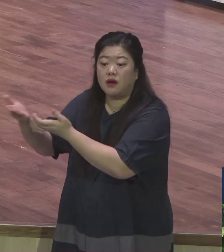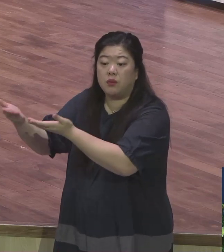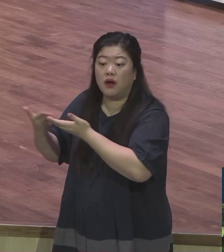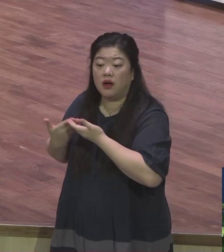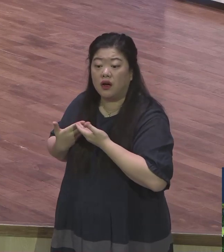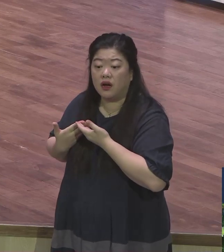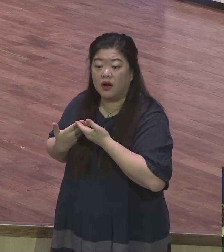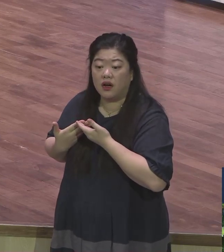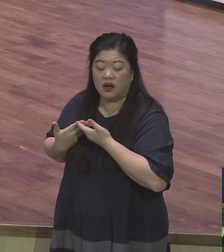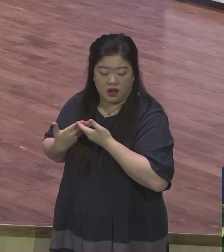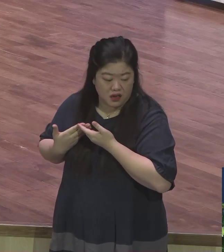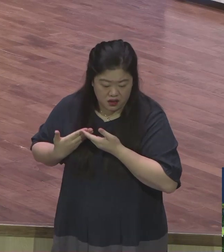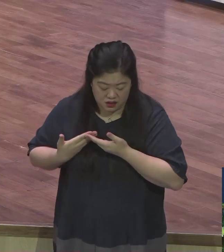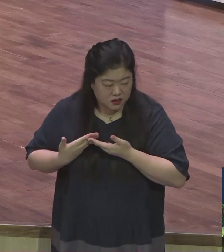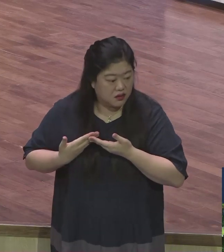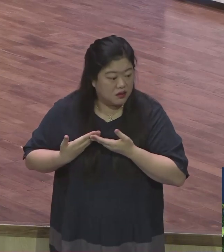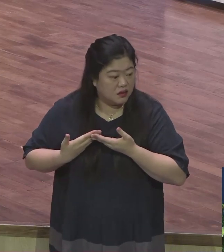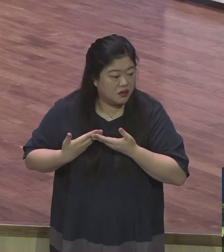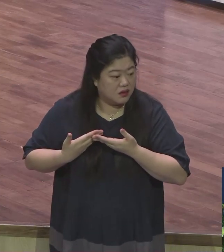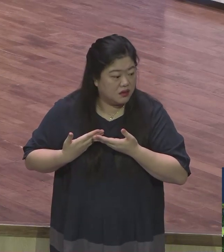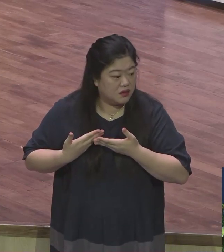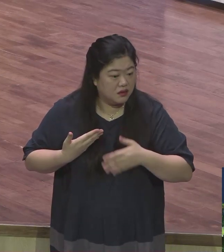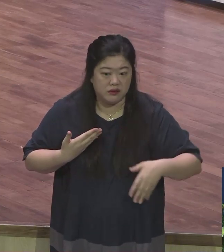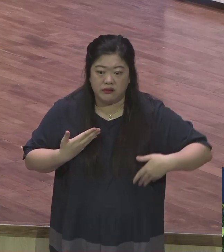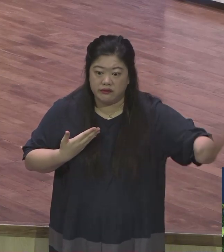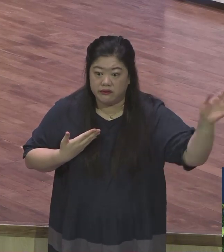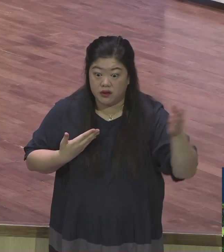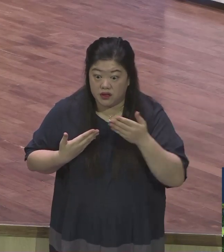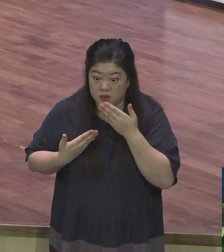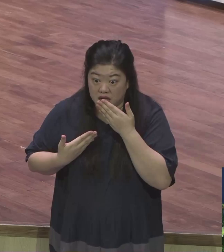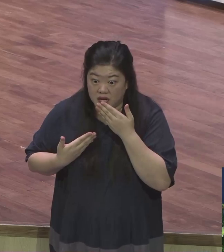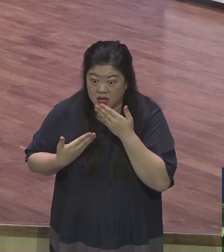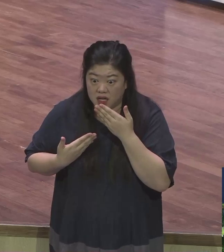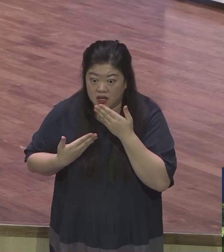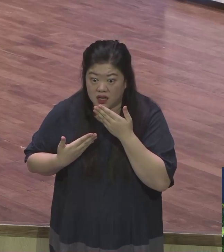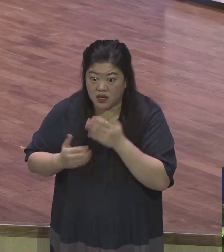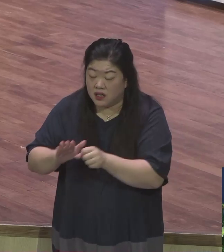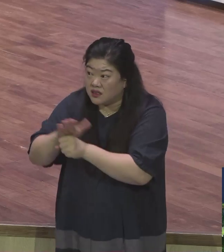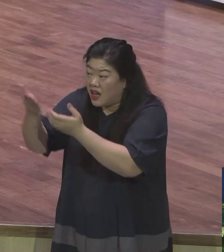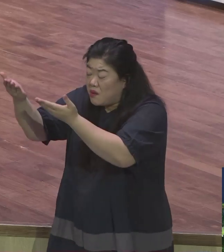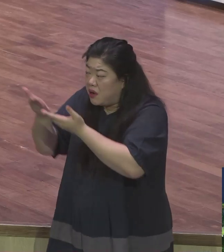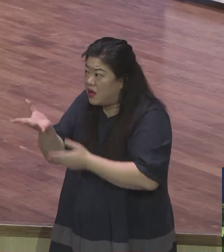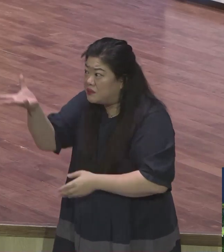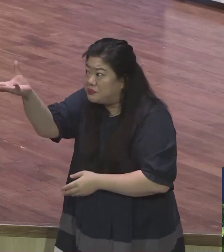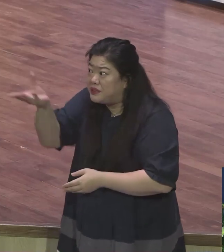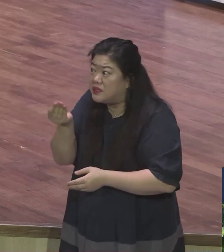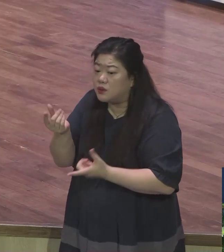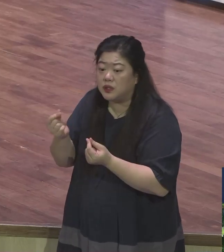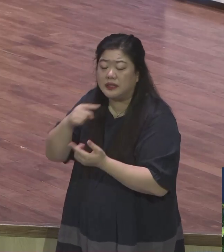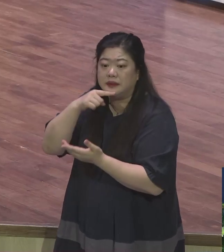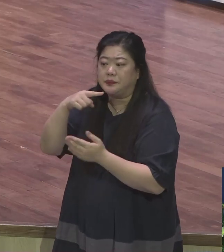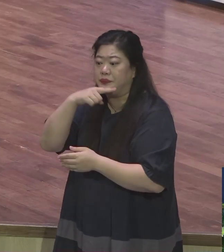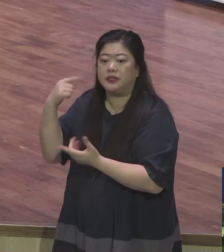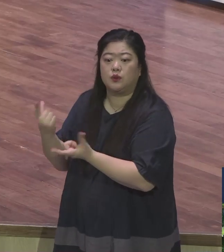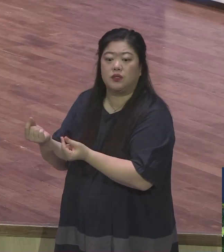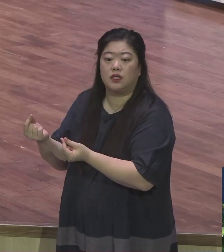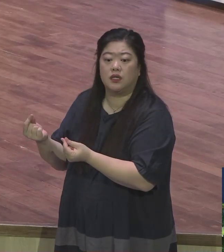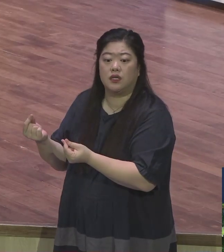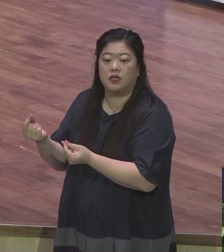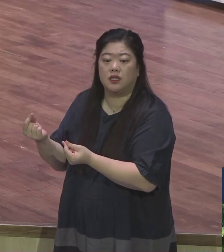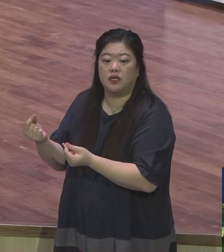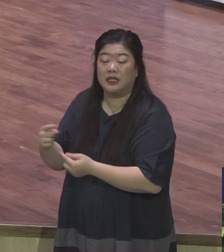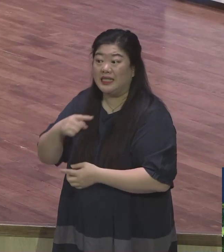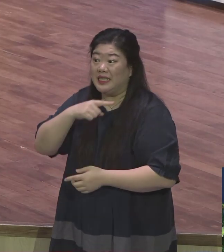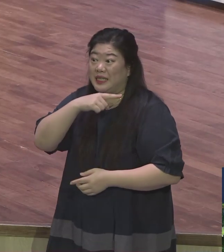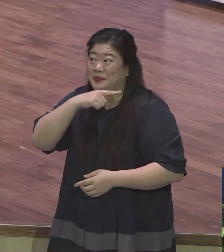때문이다. 하나님이 우리를 사랑하신 것이다. 빚을 줬기 때문에 우리를 사랑해야 된다. 하나님을 모르는